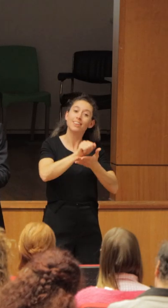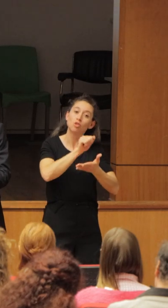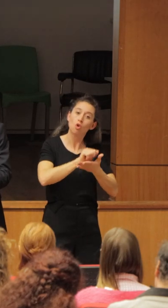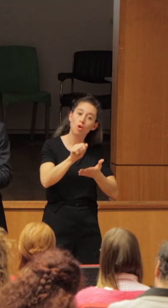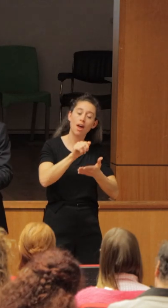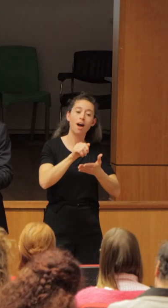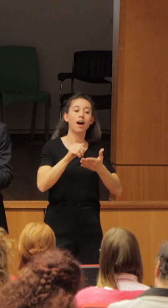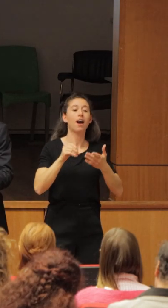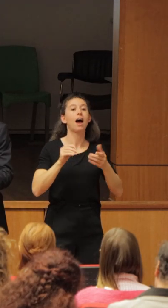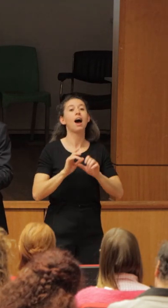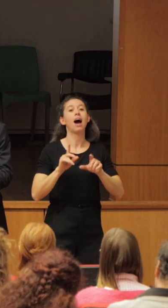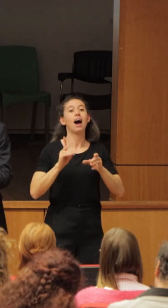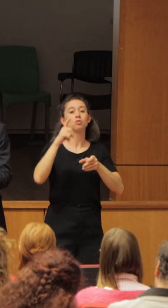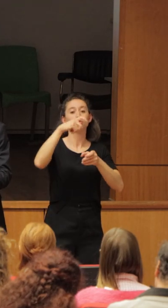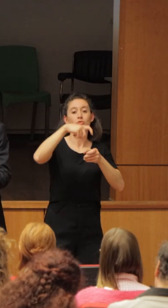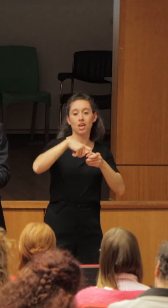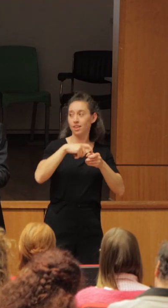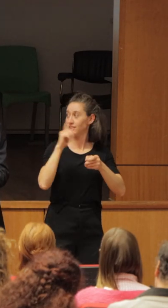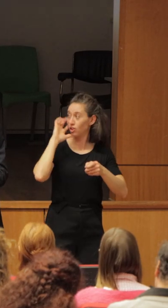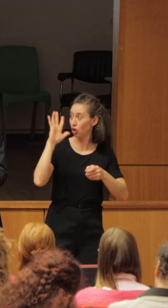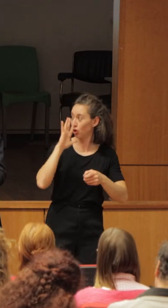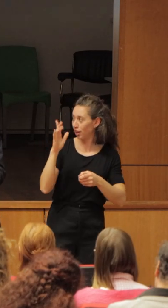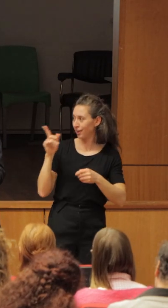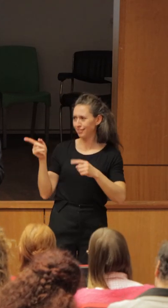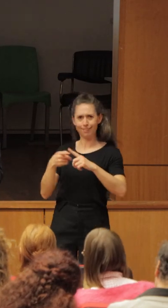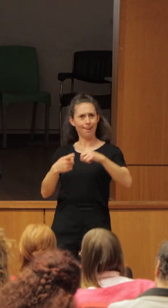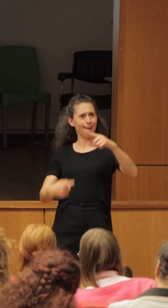asociada del Journal of Individual Psychology.